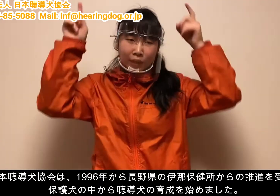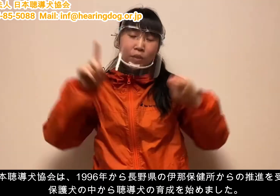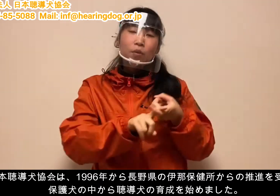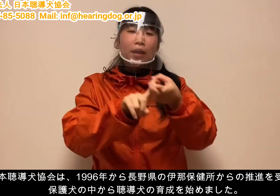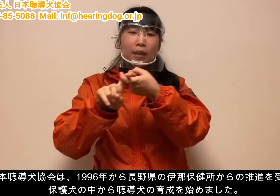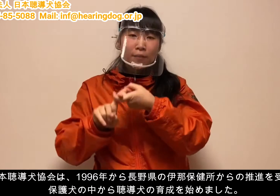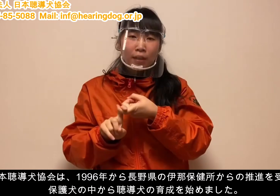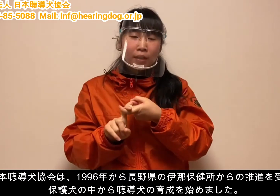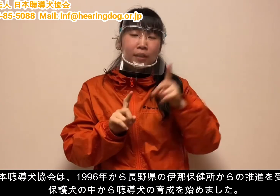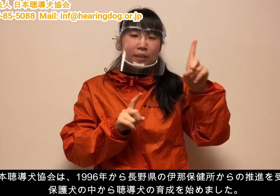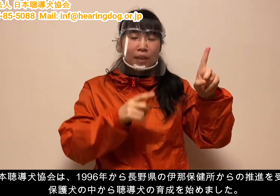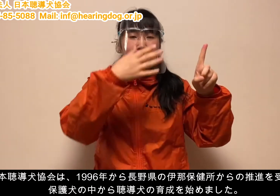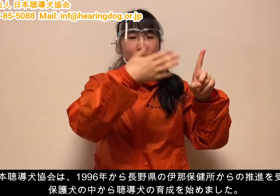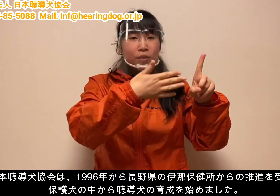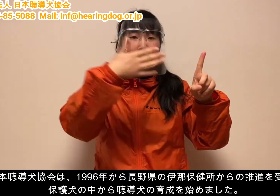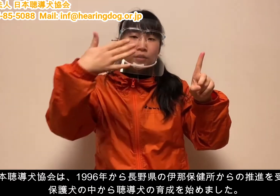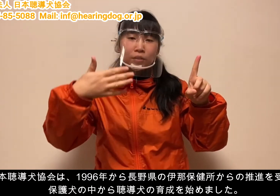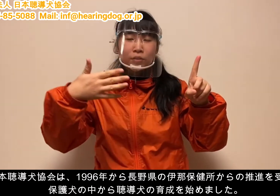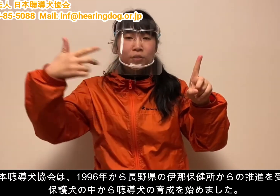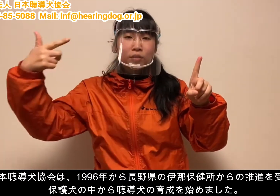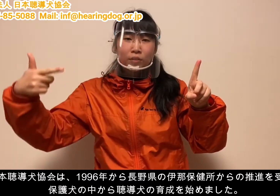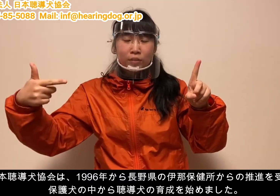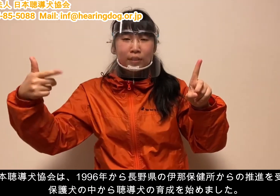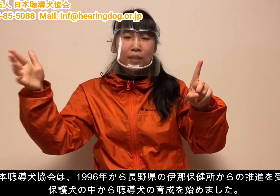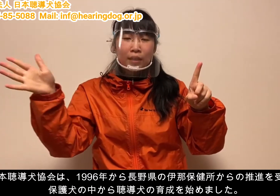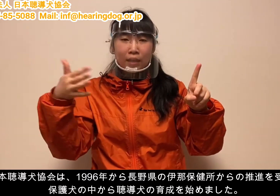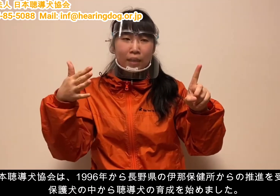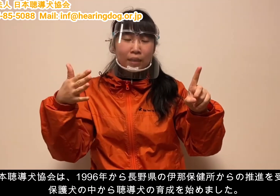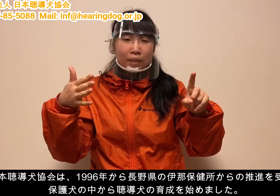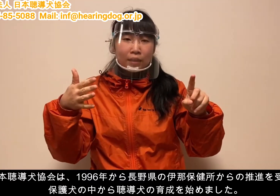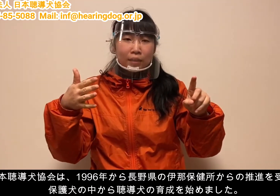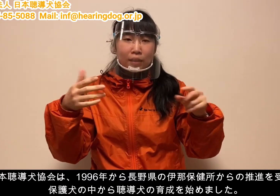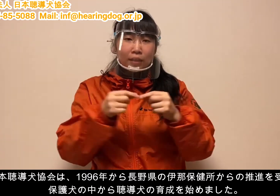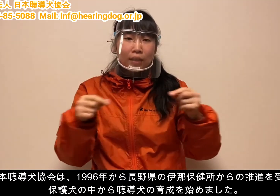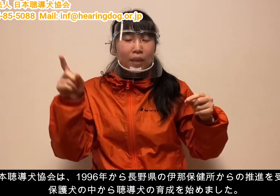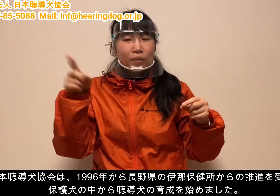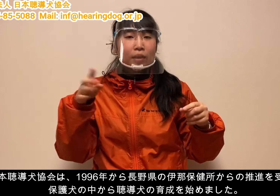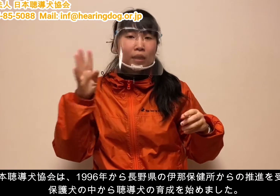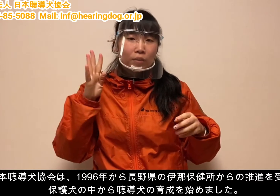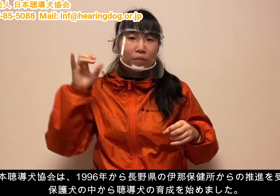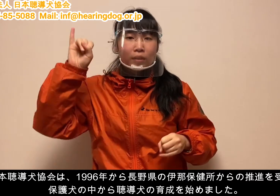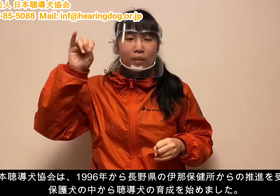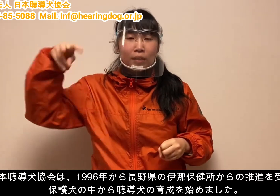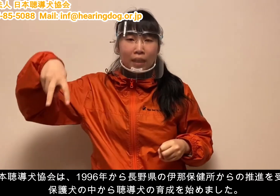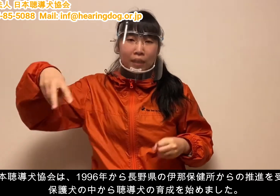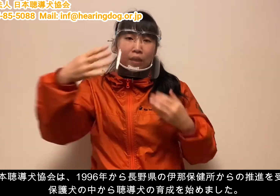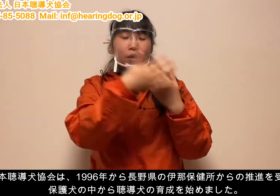協会は1996年から長野県の伊那保